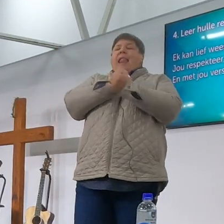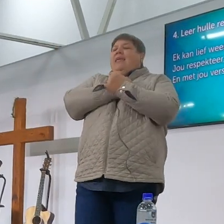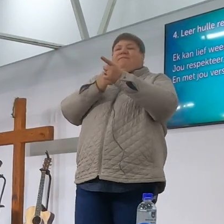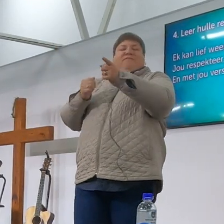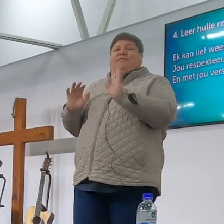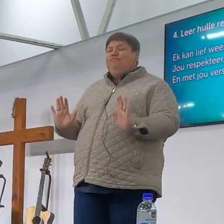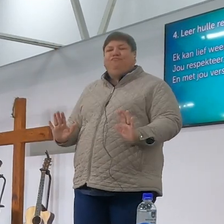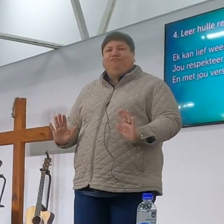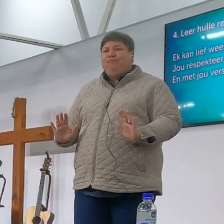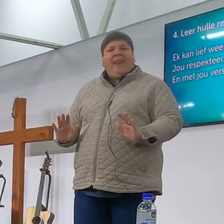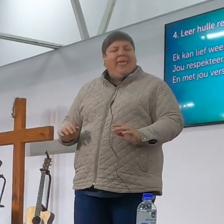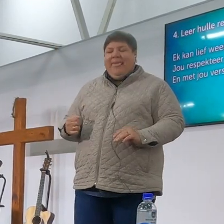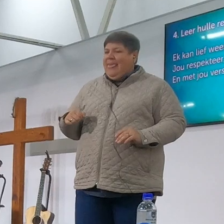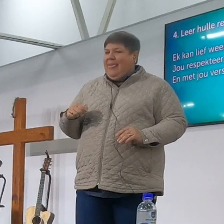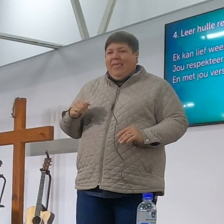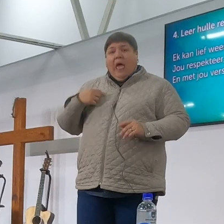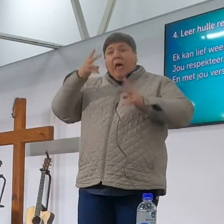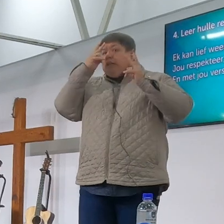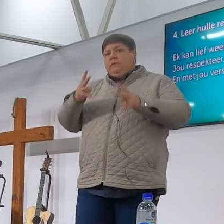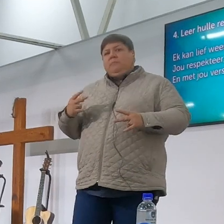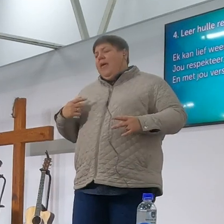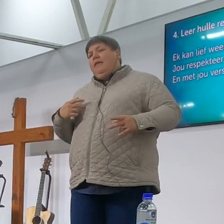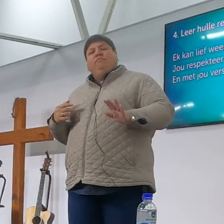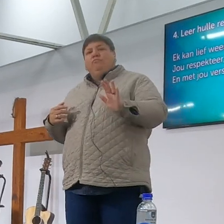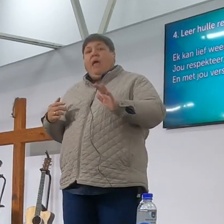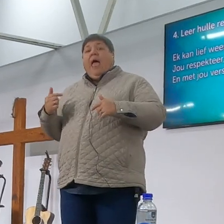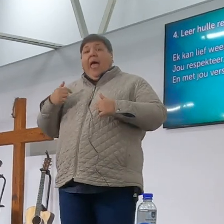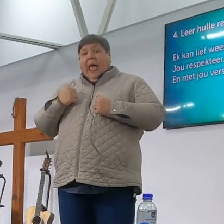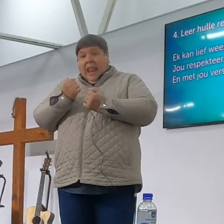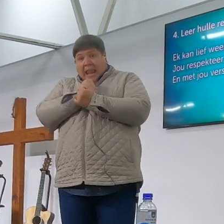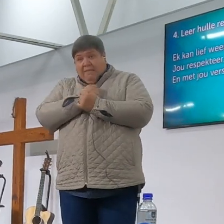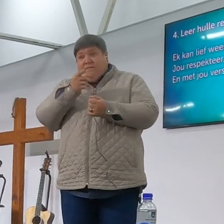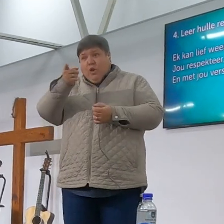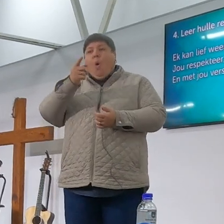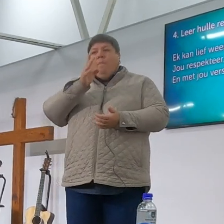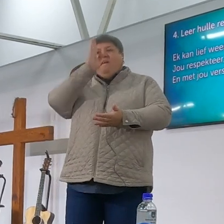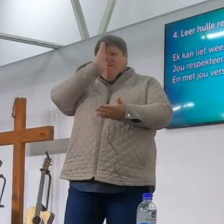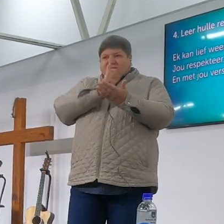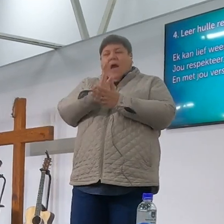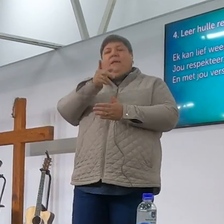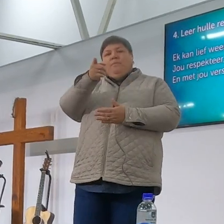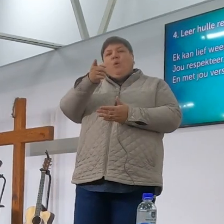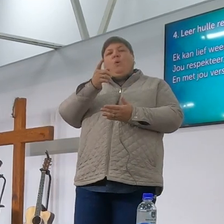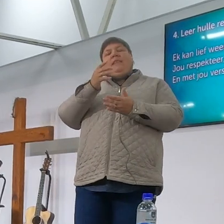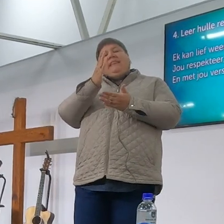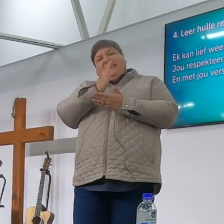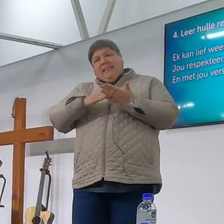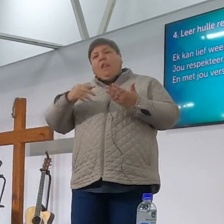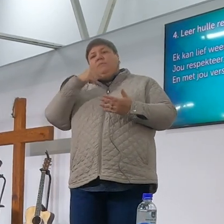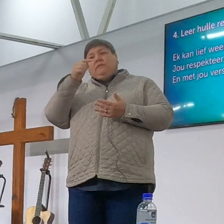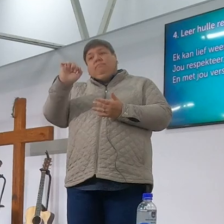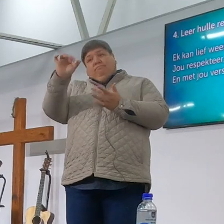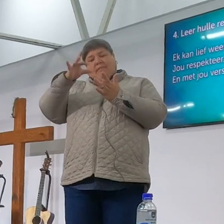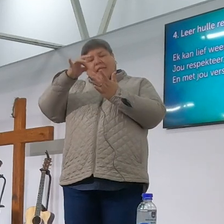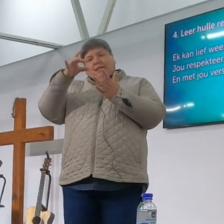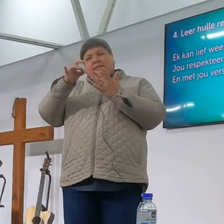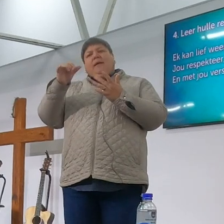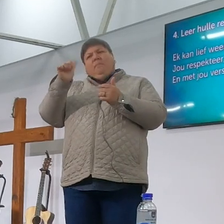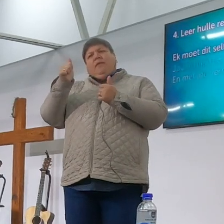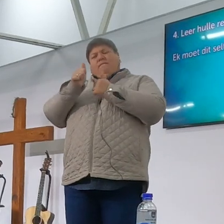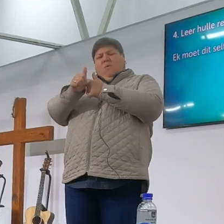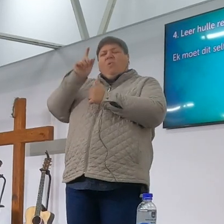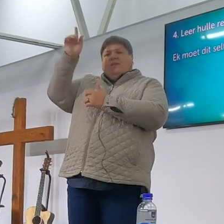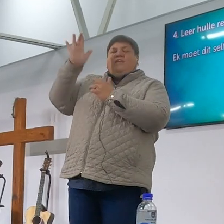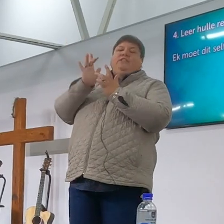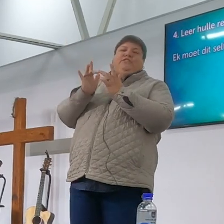nie ek respekteer jou nie. Dit beteken net ek is lief genoeg vir jou om die waarheid met jou te deel, dat jy 'n keuse kan maak om Jesus te volg.